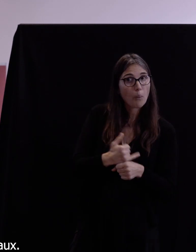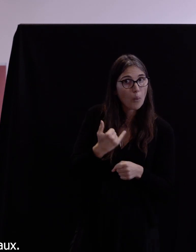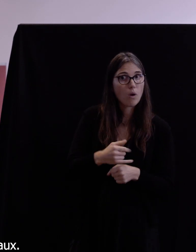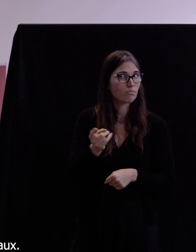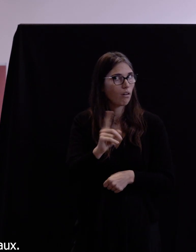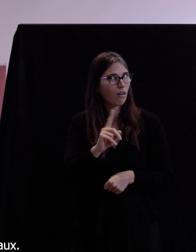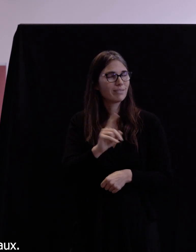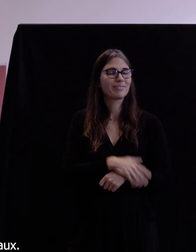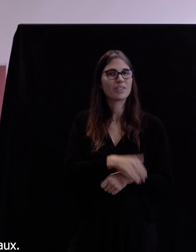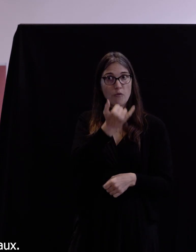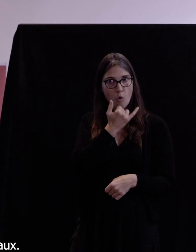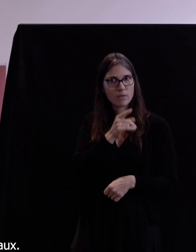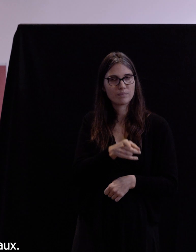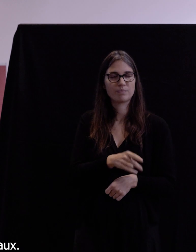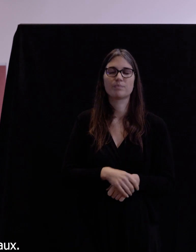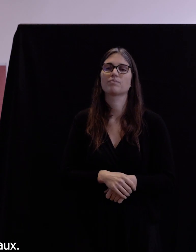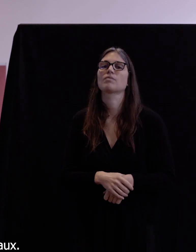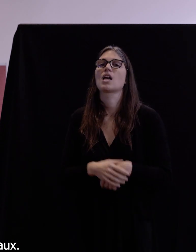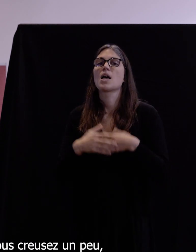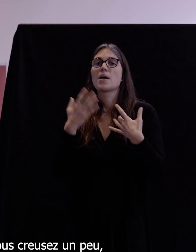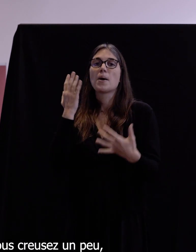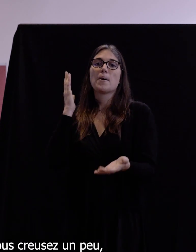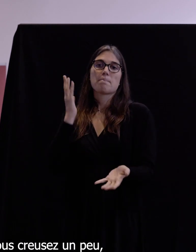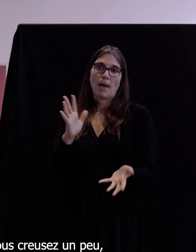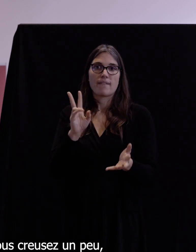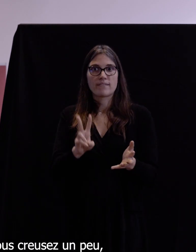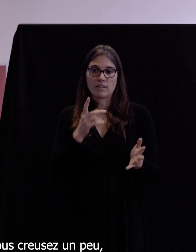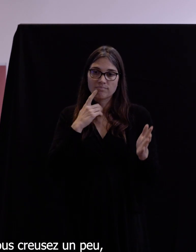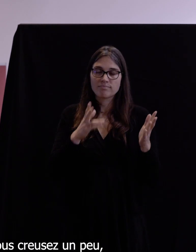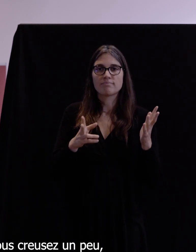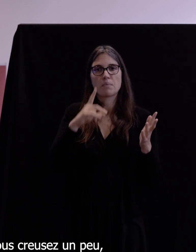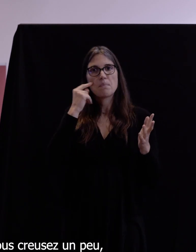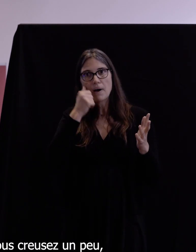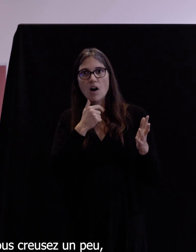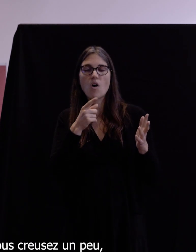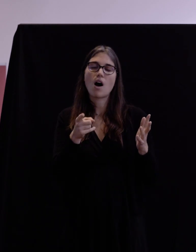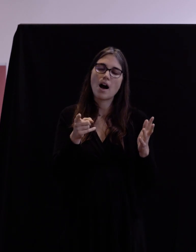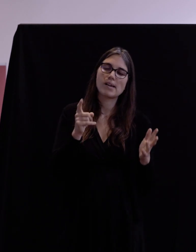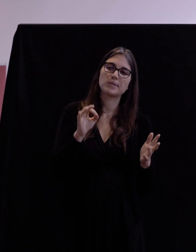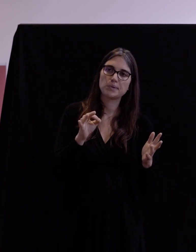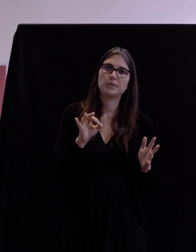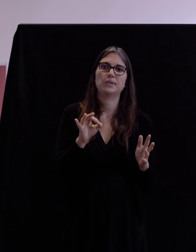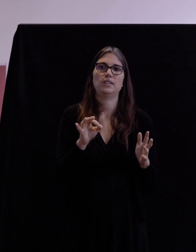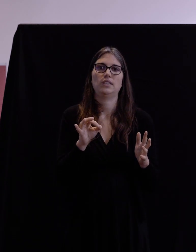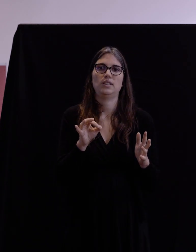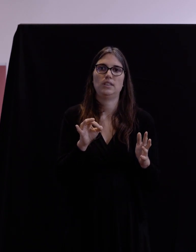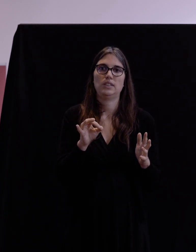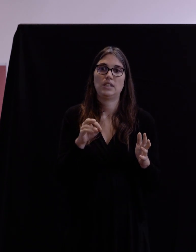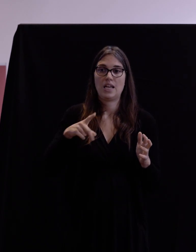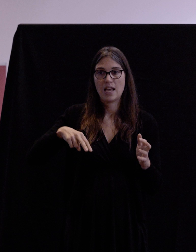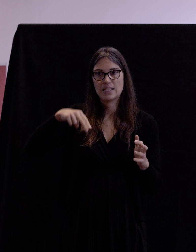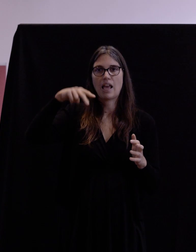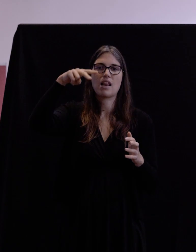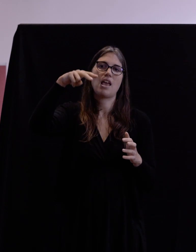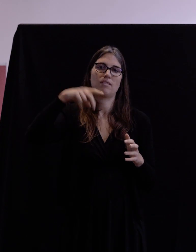C'est faux. Mais bon, il est quand même grand. Alors les parents, si vous creusez un peu, ils vous disent bah oui, c'est vrai, dans les escaliers, il est quand